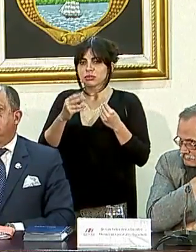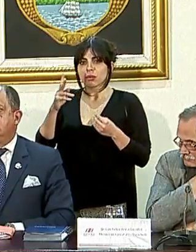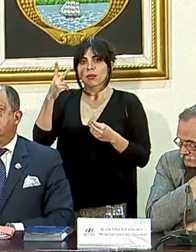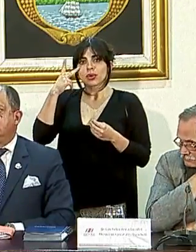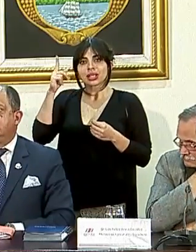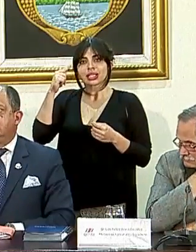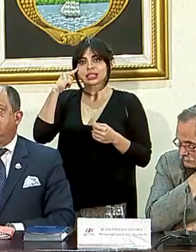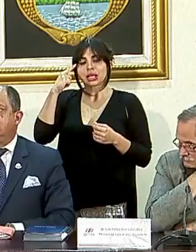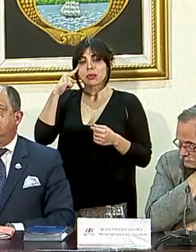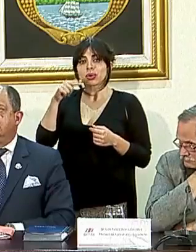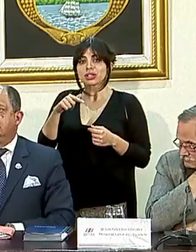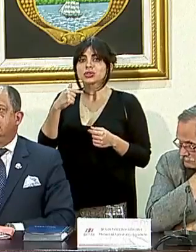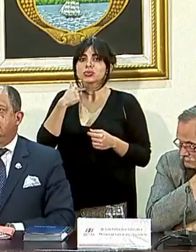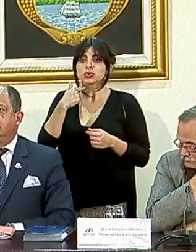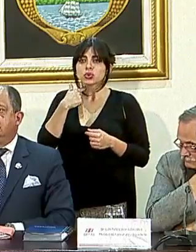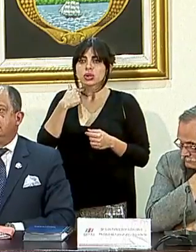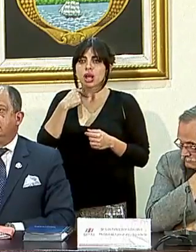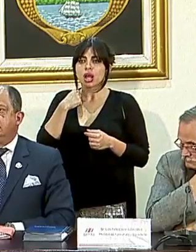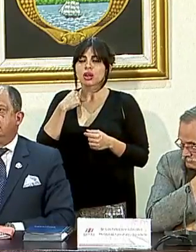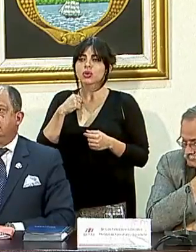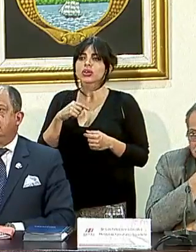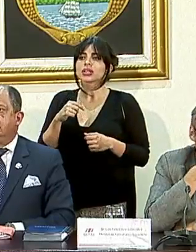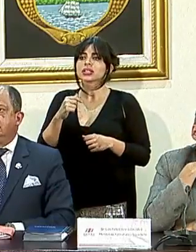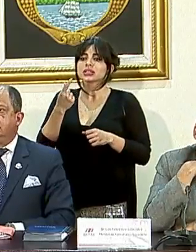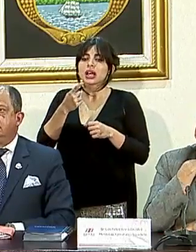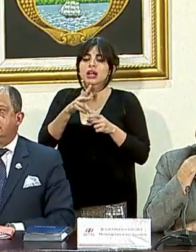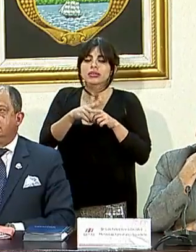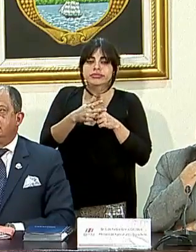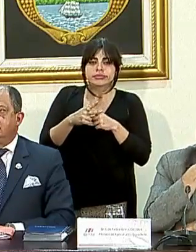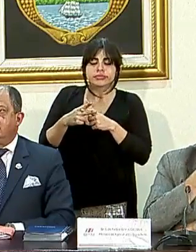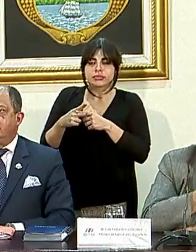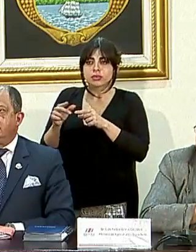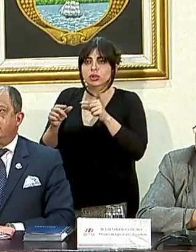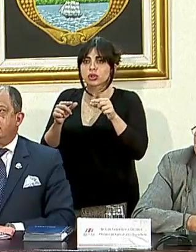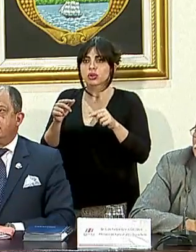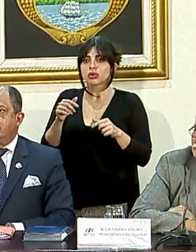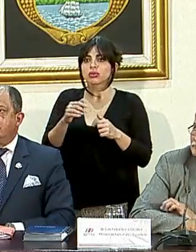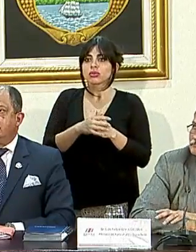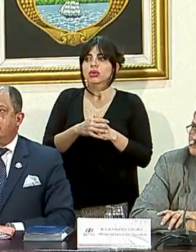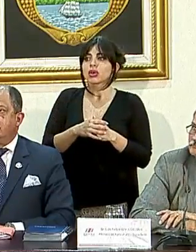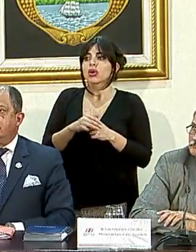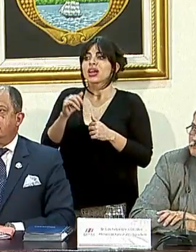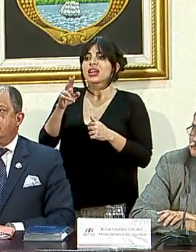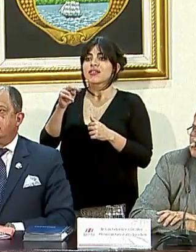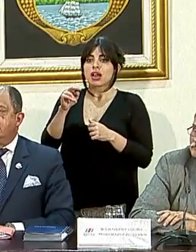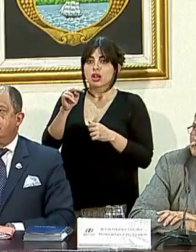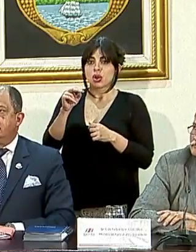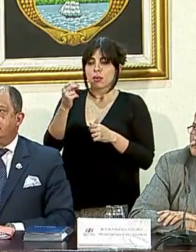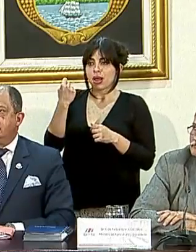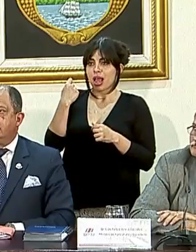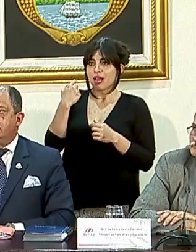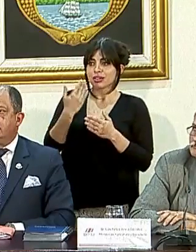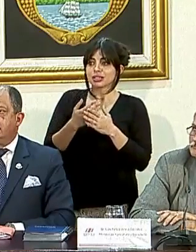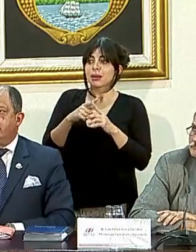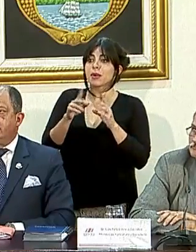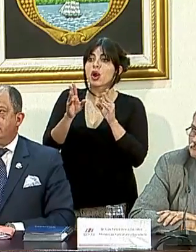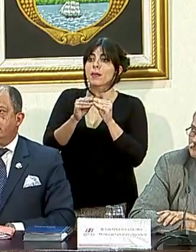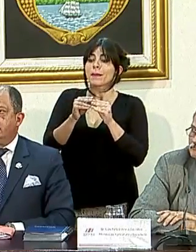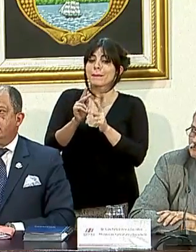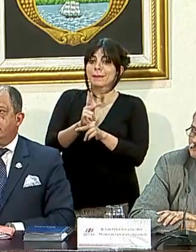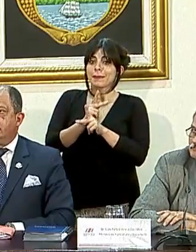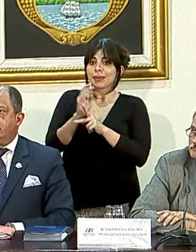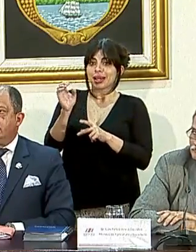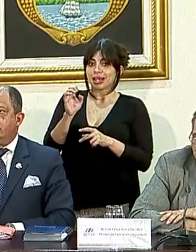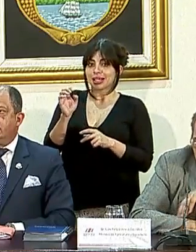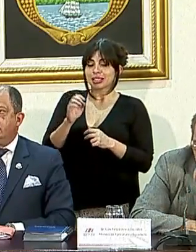Estado? Porque esto sale muy caro, estar poniendo huequitos. No culpo a mi Iván porque acaba de llegar, pero la Comisión de Prevención de Emergencias